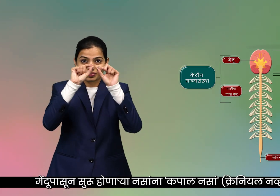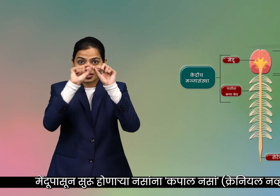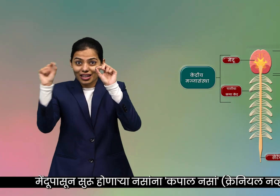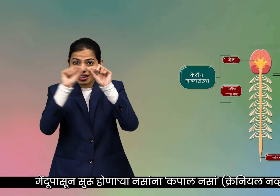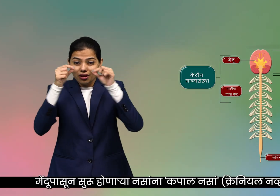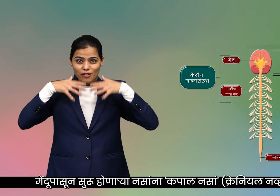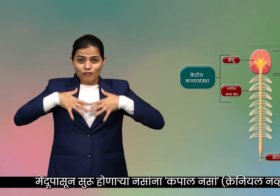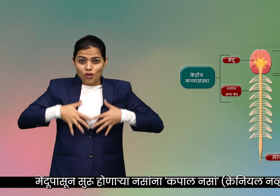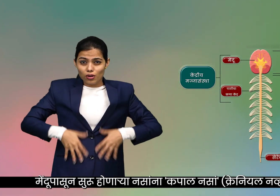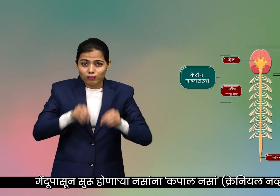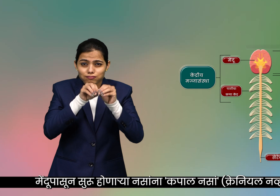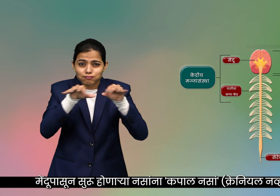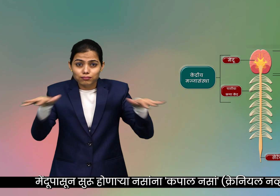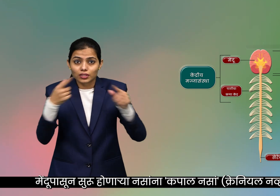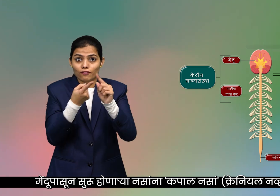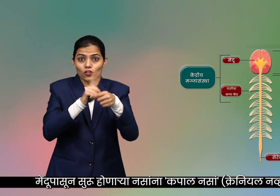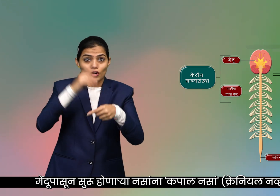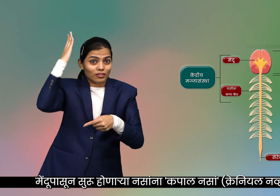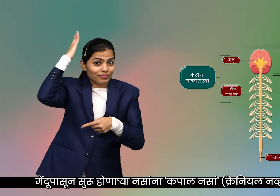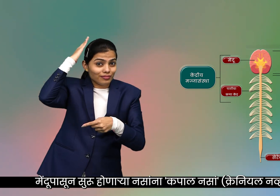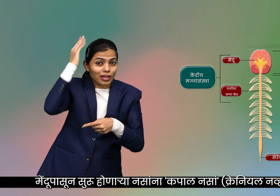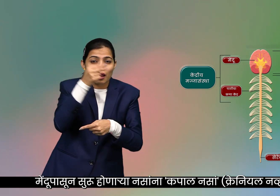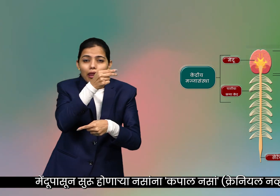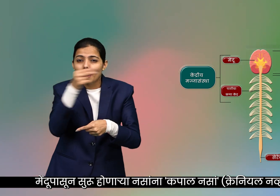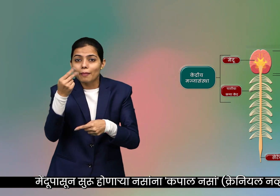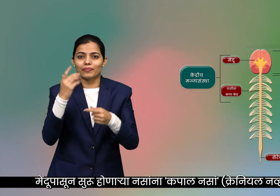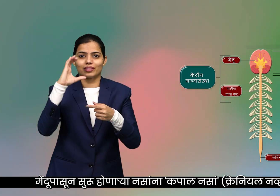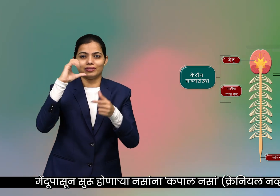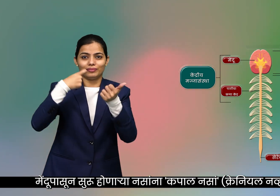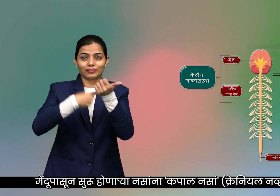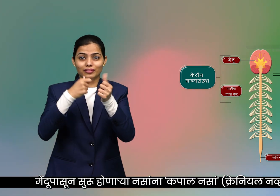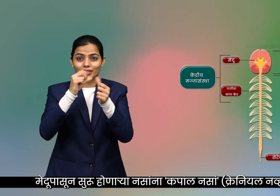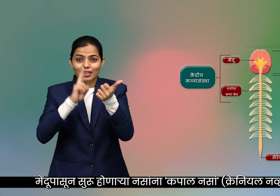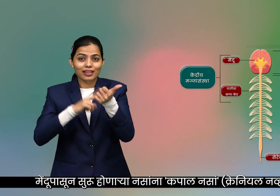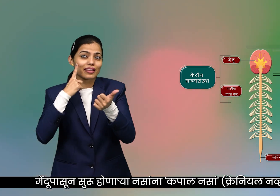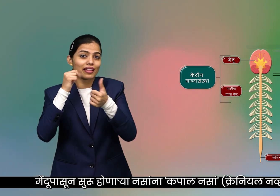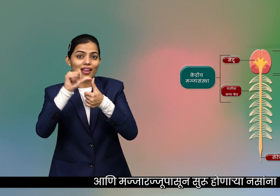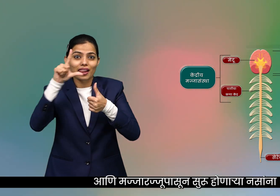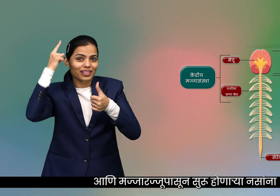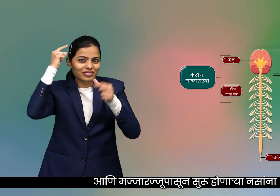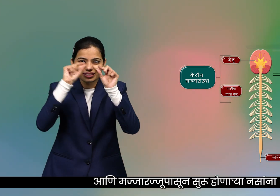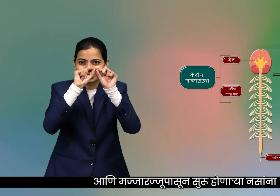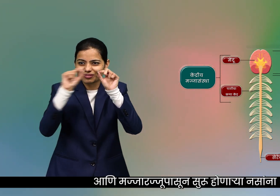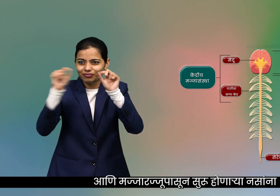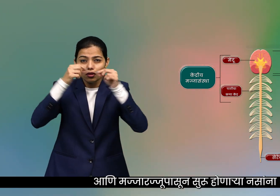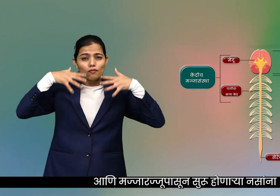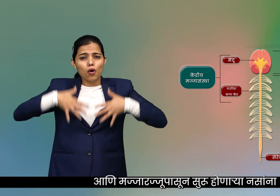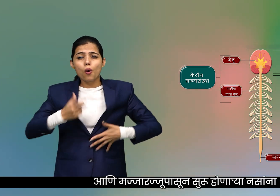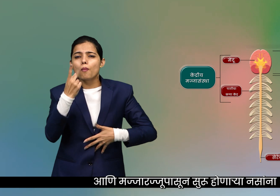मेंदूपासून सुरू होणाऱ्या नसांना कपाल नसा क्रेनियल नर्व्स म्हणतात आणि मज्जारज्जूपासून सुरू होणाऱ्या